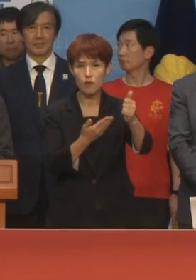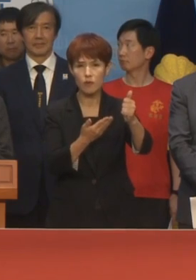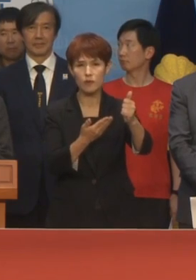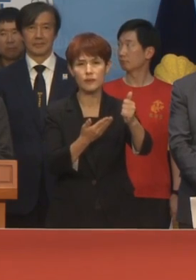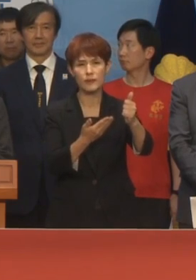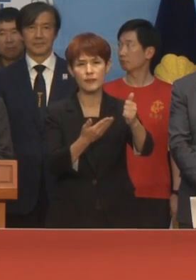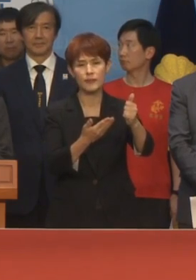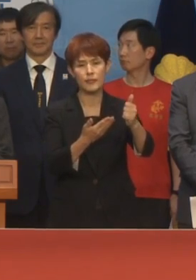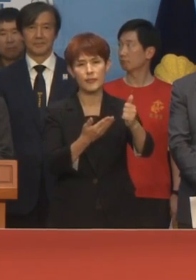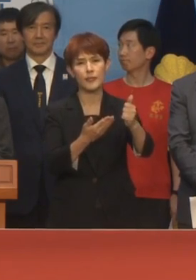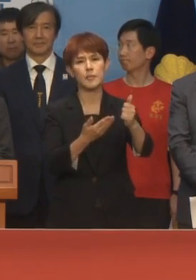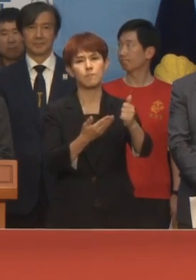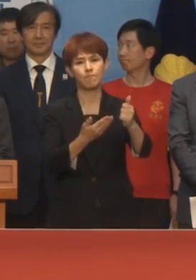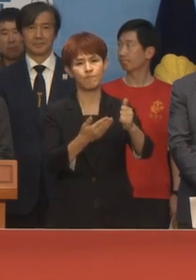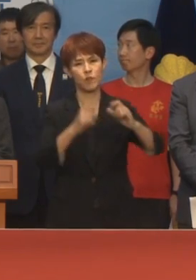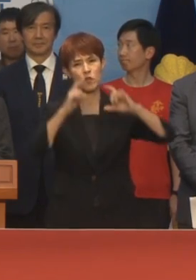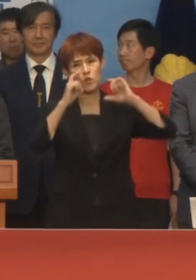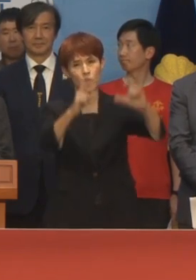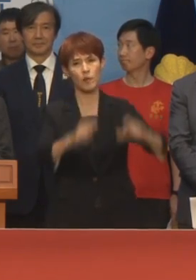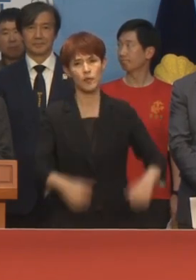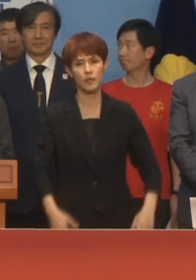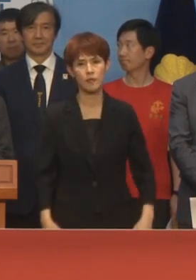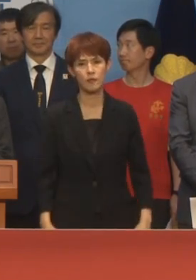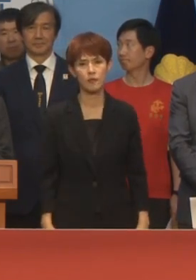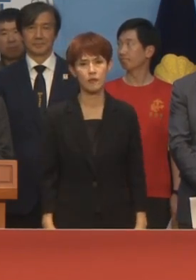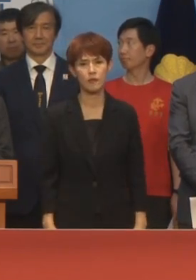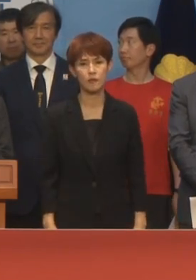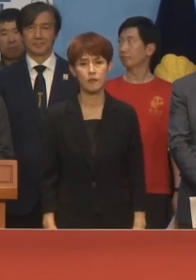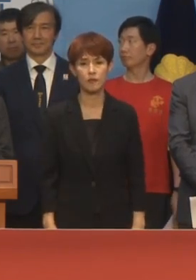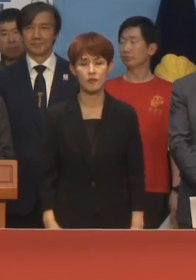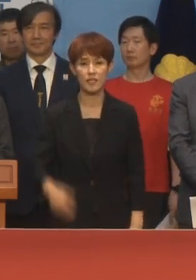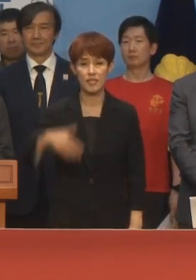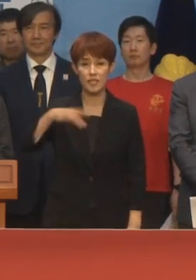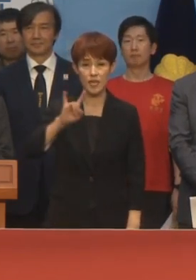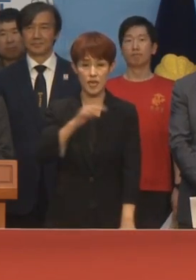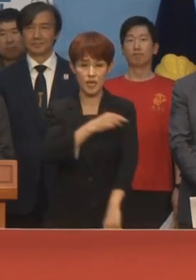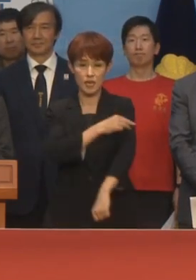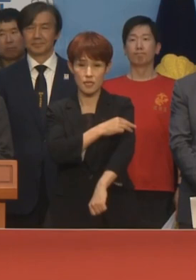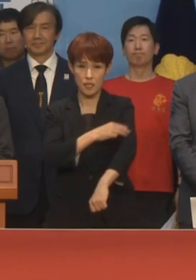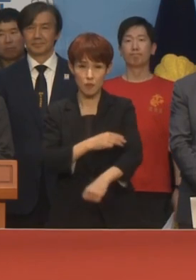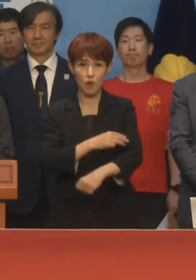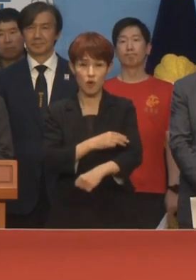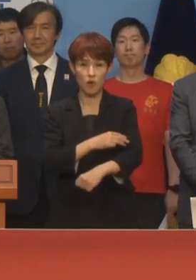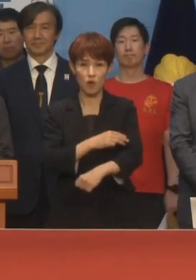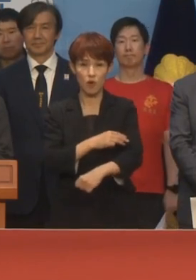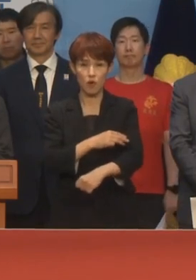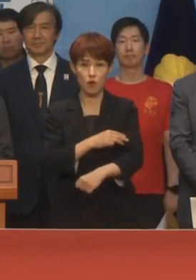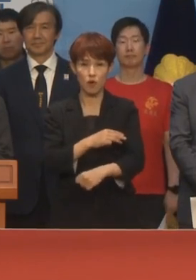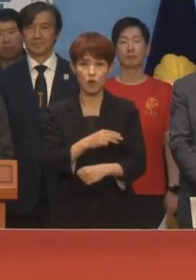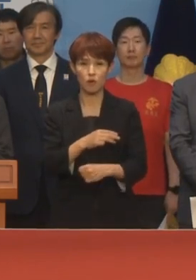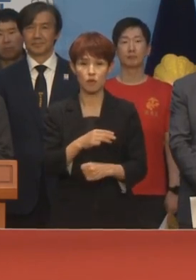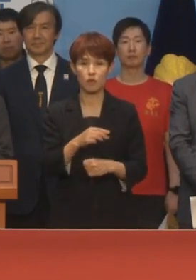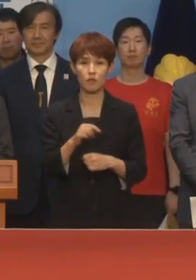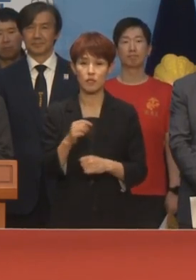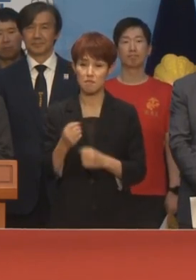정말 준엄하게 경고합니다. 이 최상병 사건은